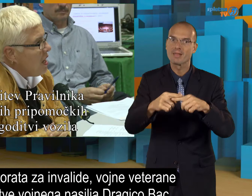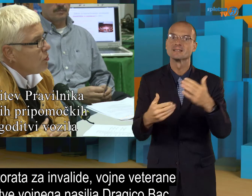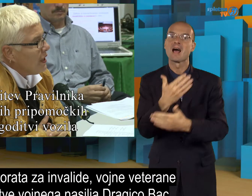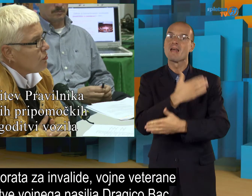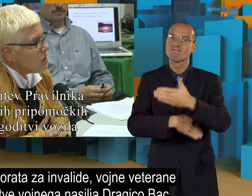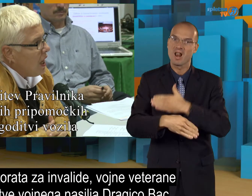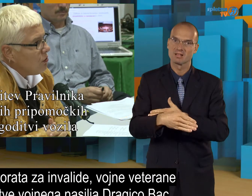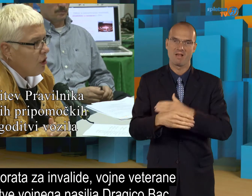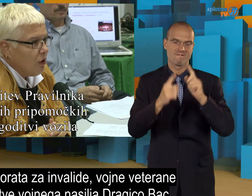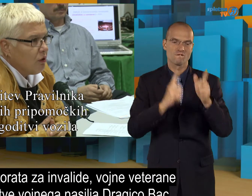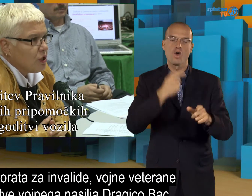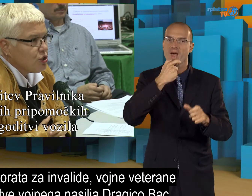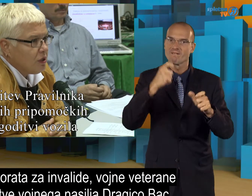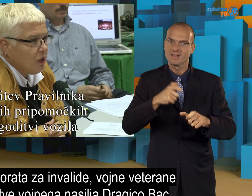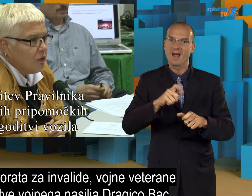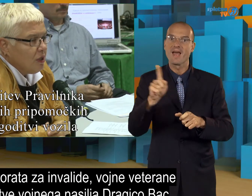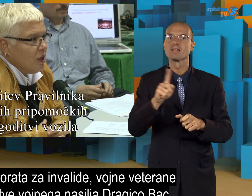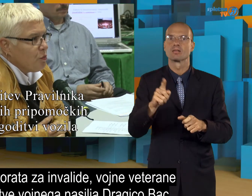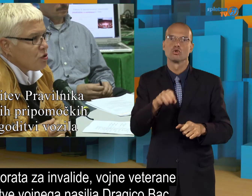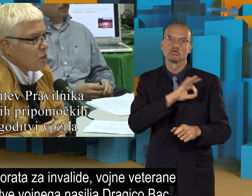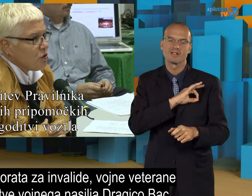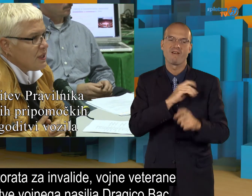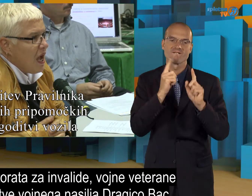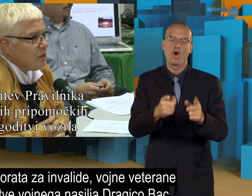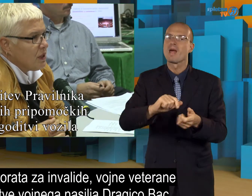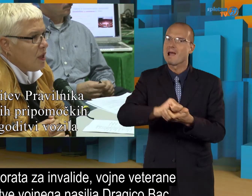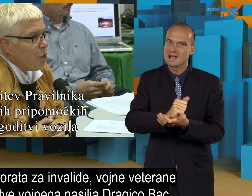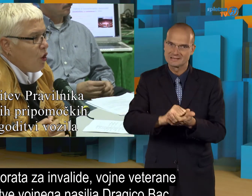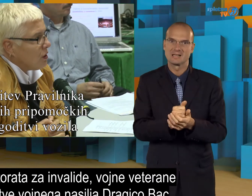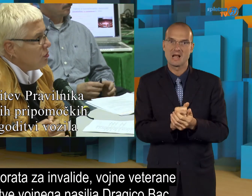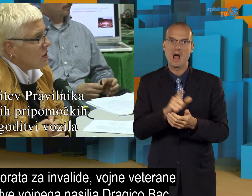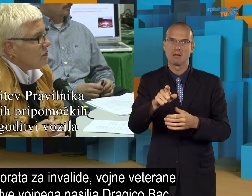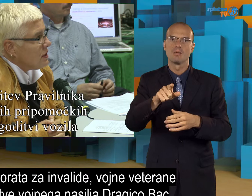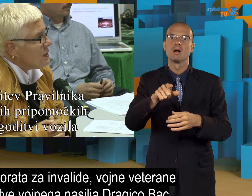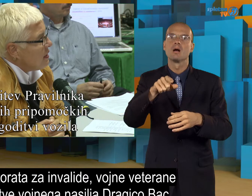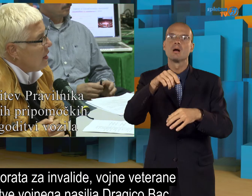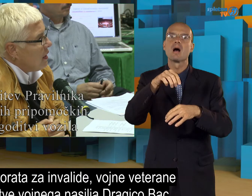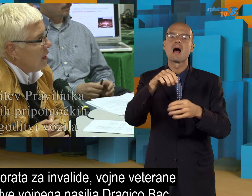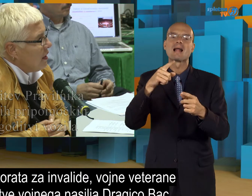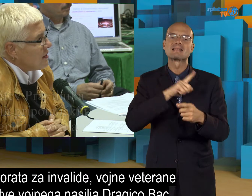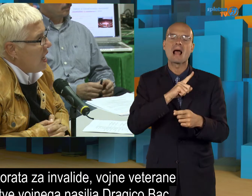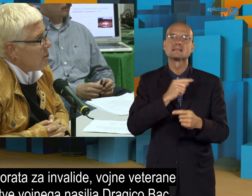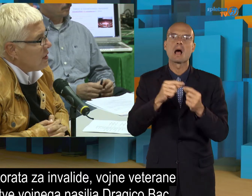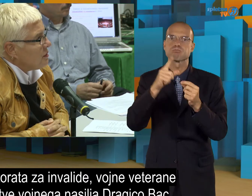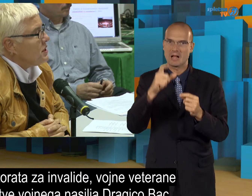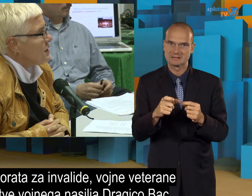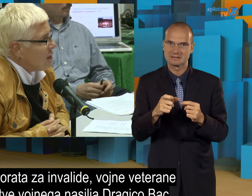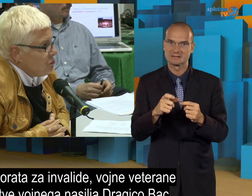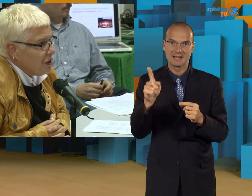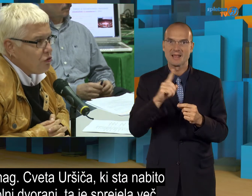žrtve vojnega nasilja, Dragico Bac, in magistra Cveta Uršiča, ki sta nabito polni dvorani, ta je sprejela več